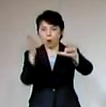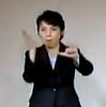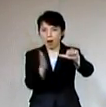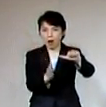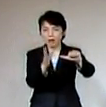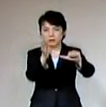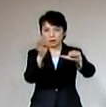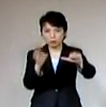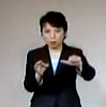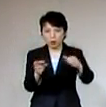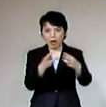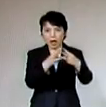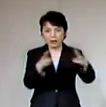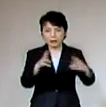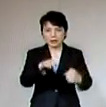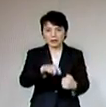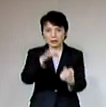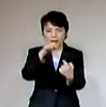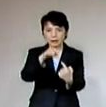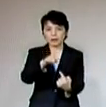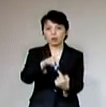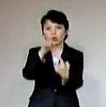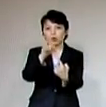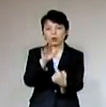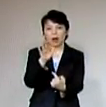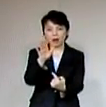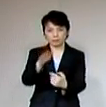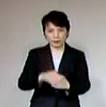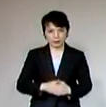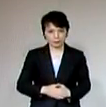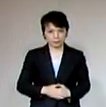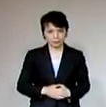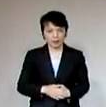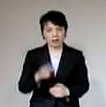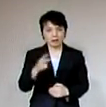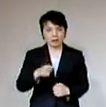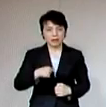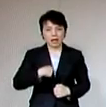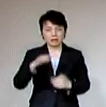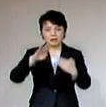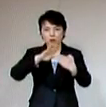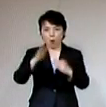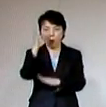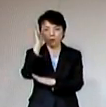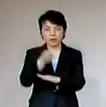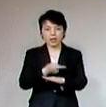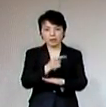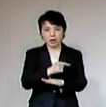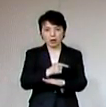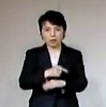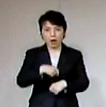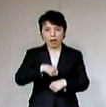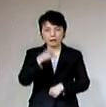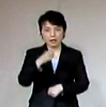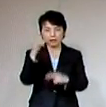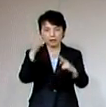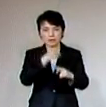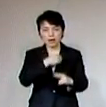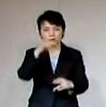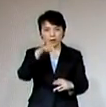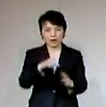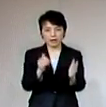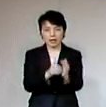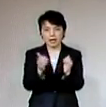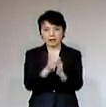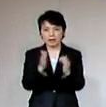が非正規雇用だと言われております。さらに自公政権は正規社員の中に限